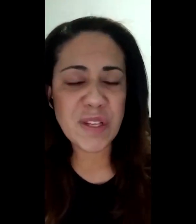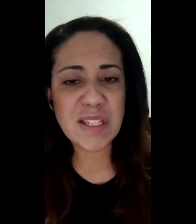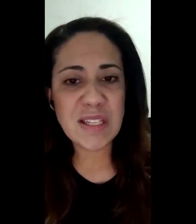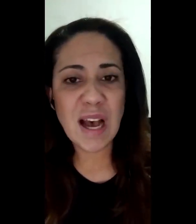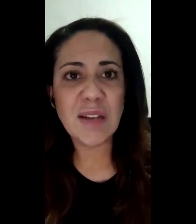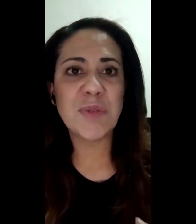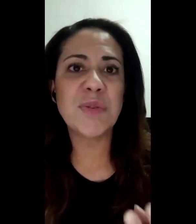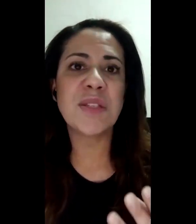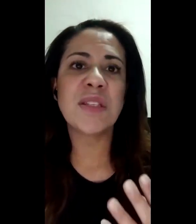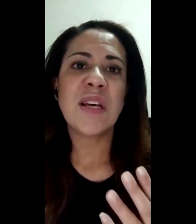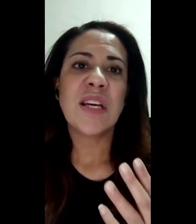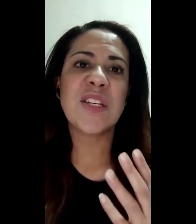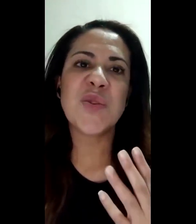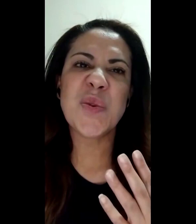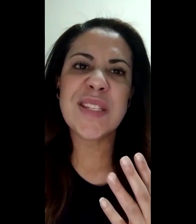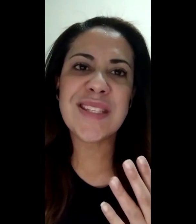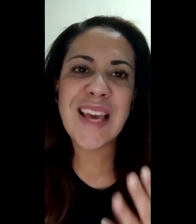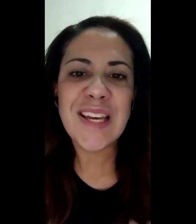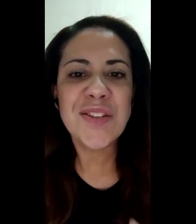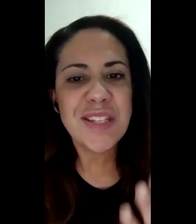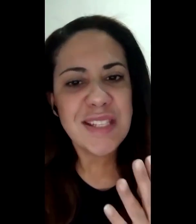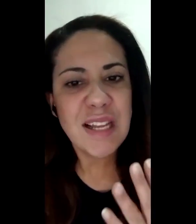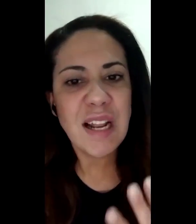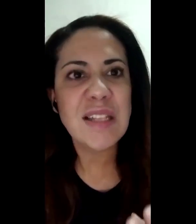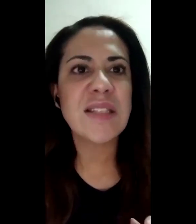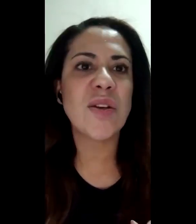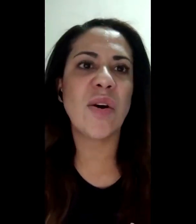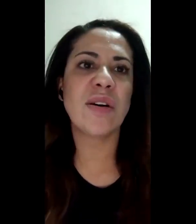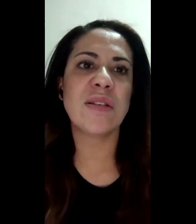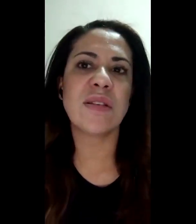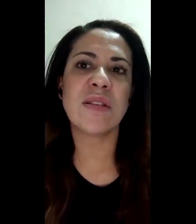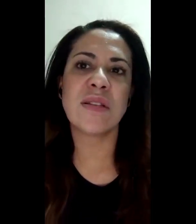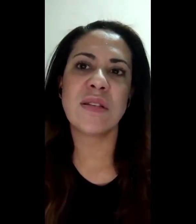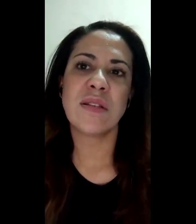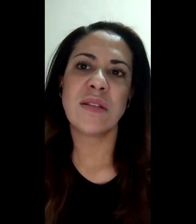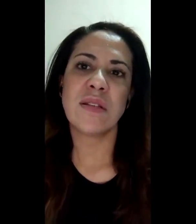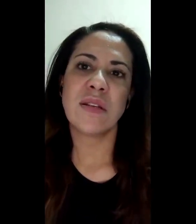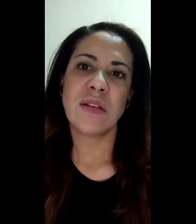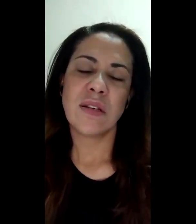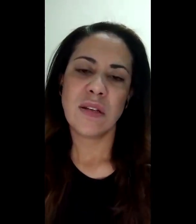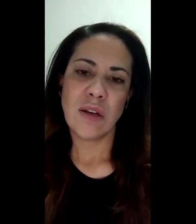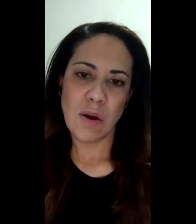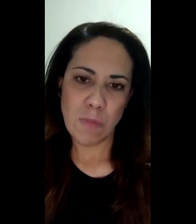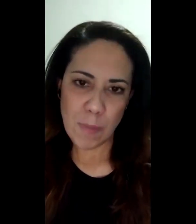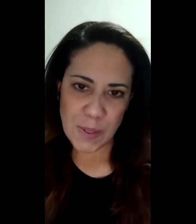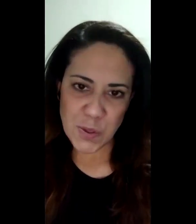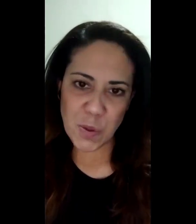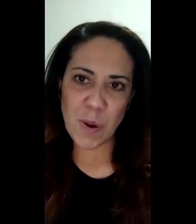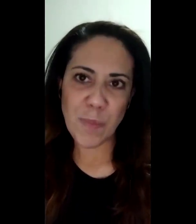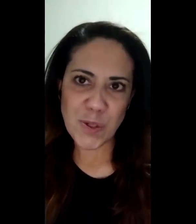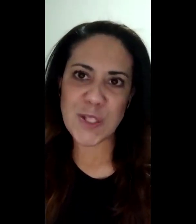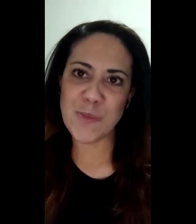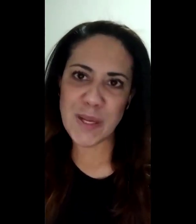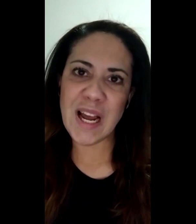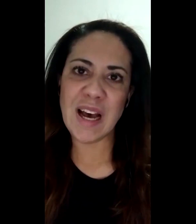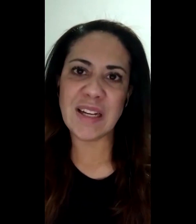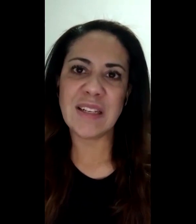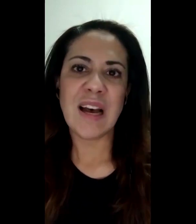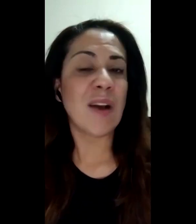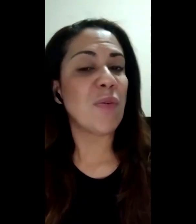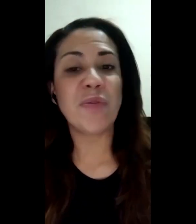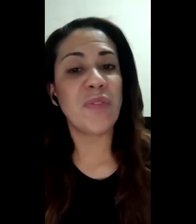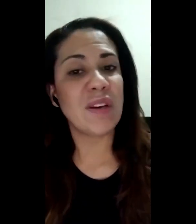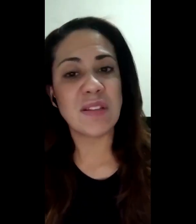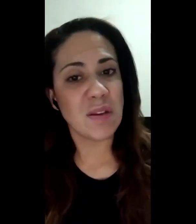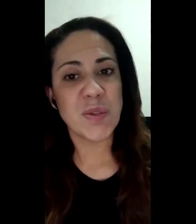não confessados e suas queixas silenciosas, uma pessoa pode